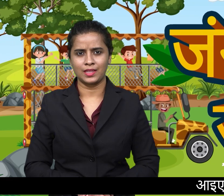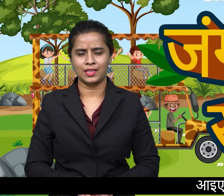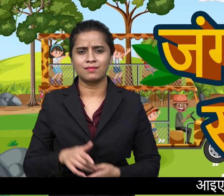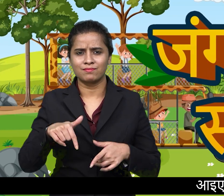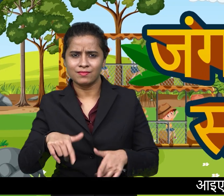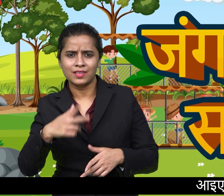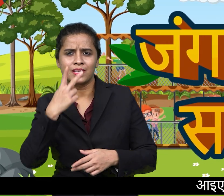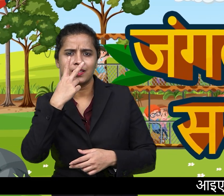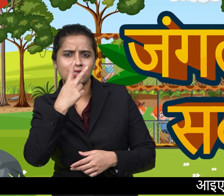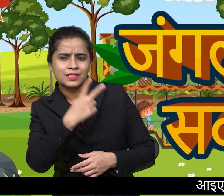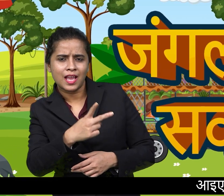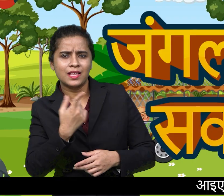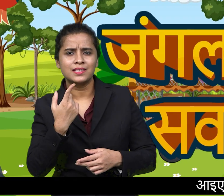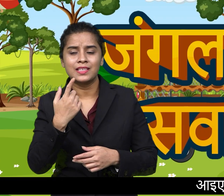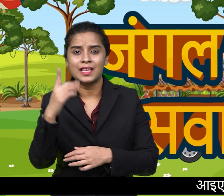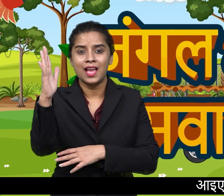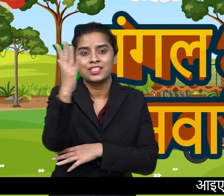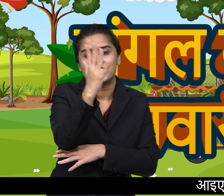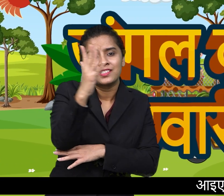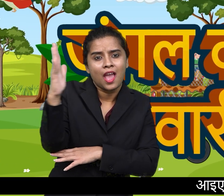दुनिया में कई तरह के जानवर हैं।